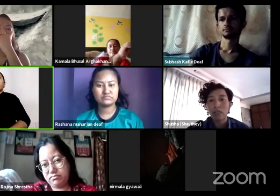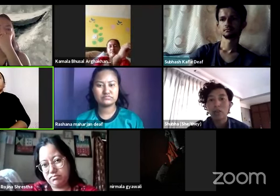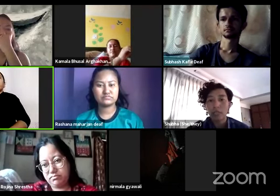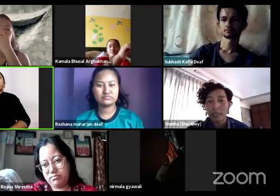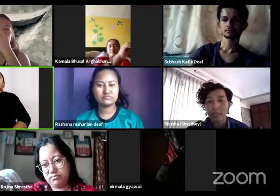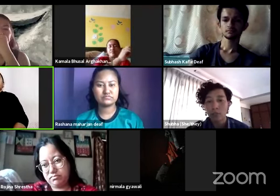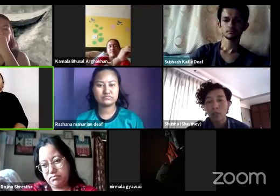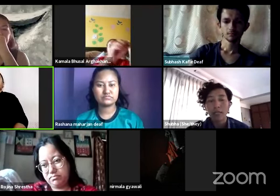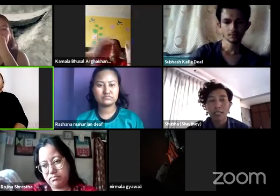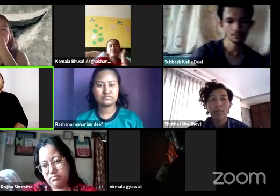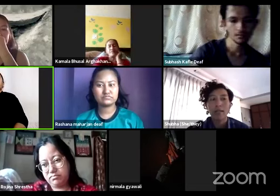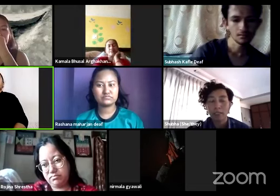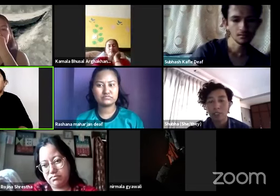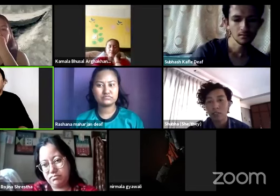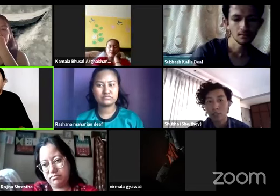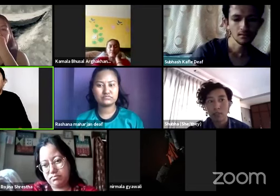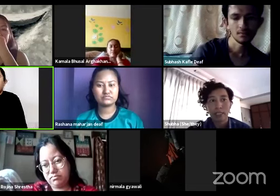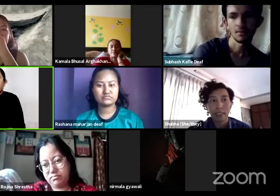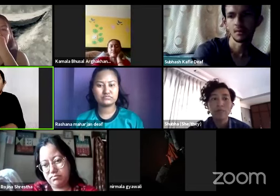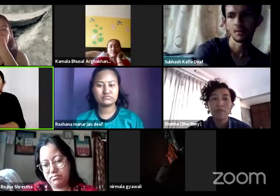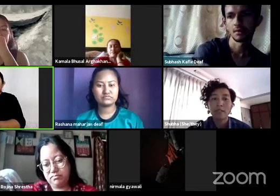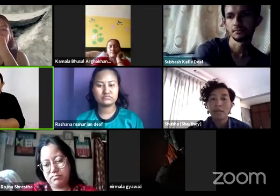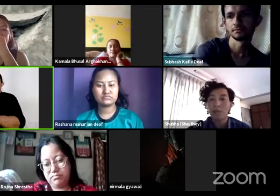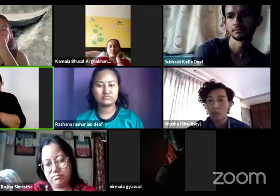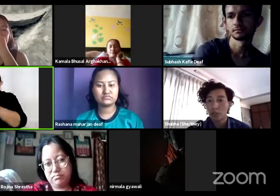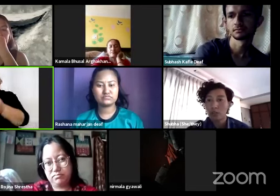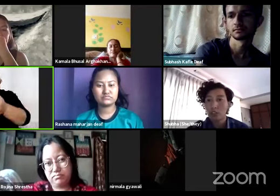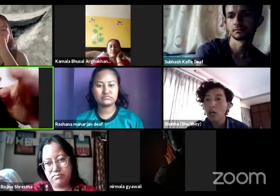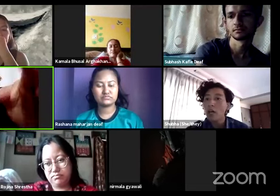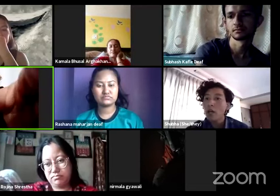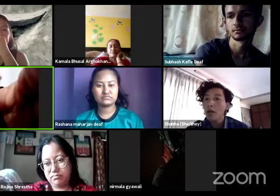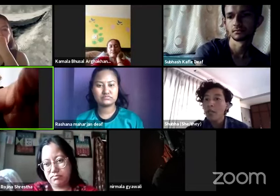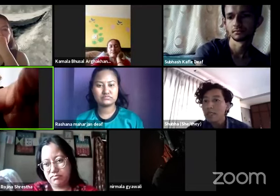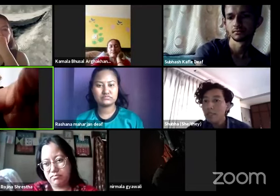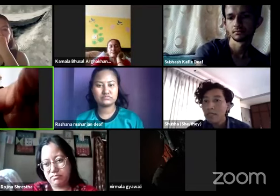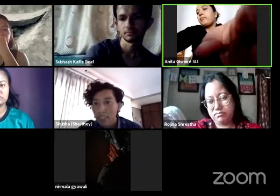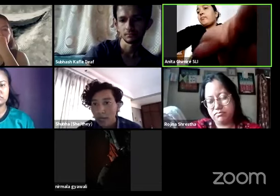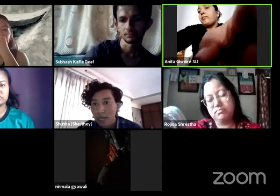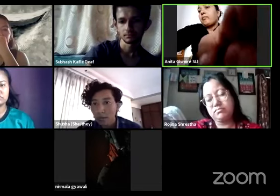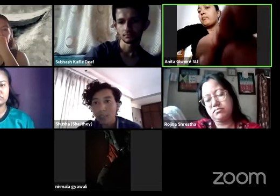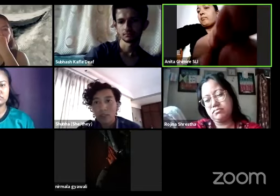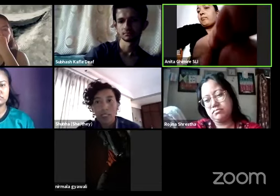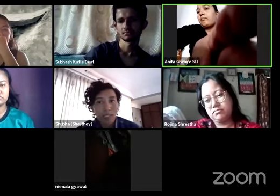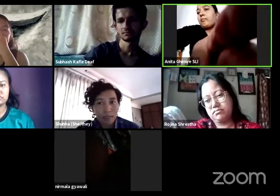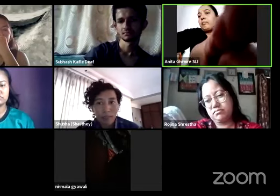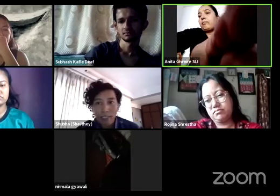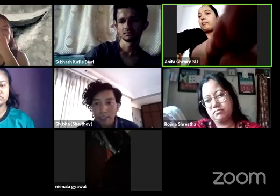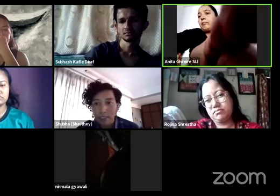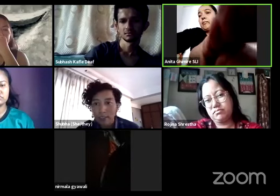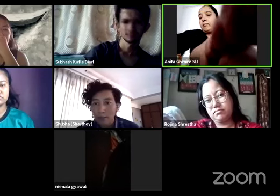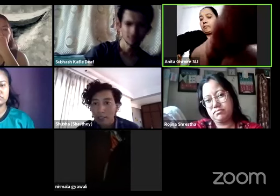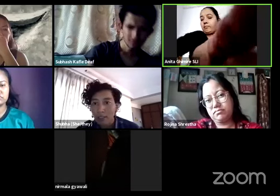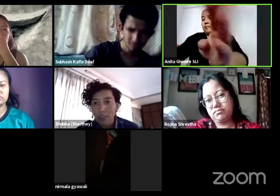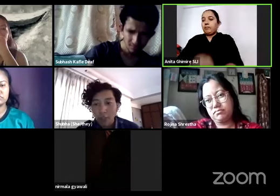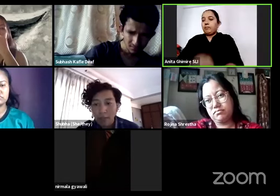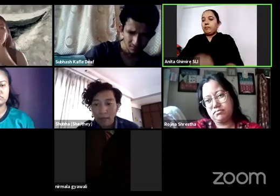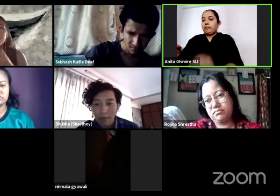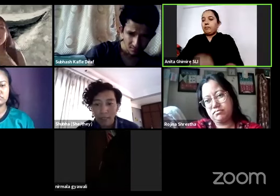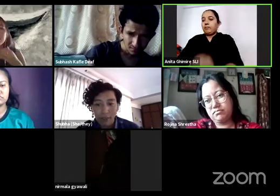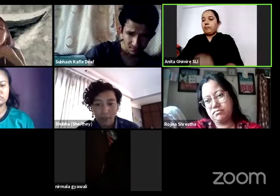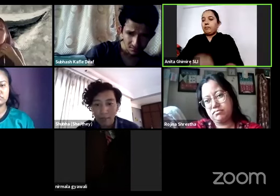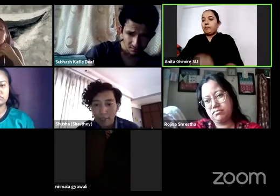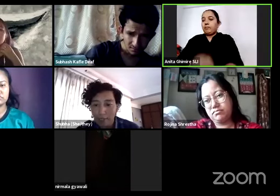भइरहेछ, कुनै कार्यक्रमहरू आउनुहोस् भने एप्लिकेसनहरूको लागि थाहा पाउन सक्नुहुन्छ. मैले निर्मलाजीको हात उठेको देखेँ. निर्मलाजी तपाईँ